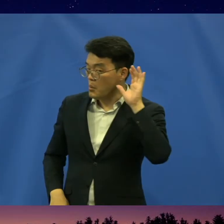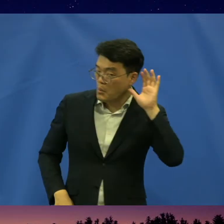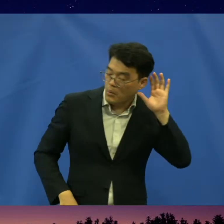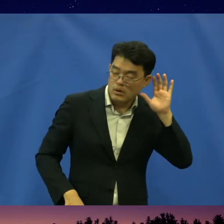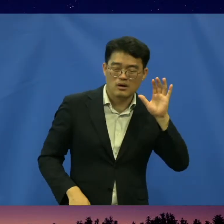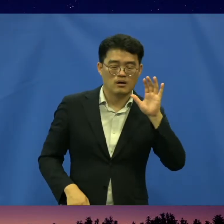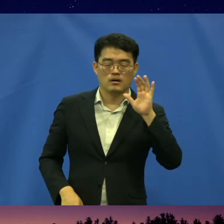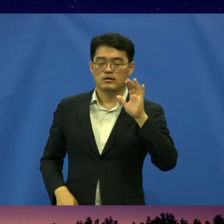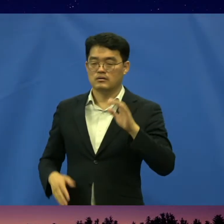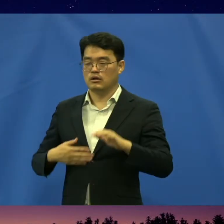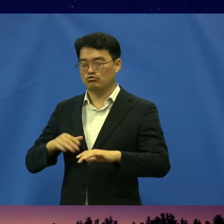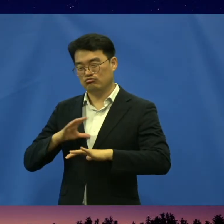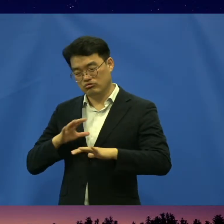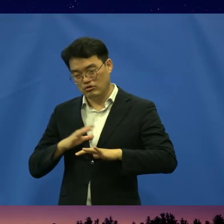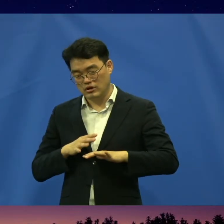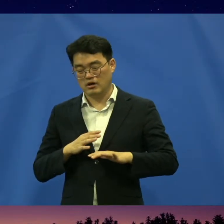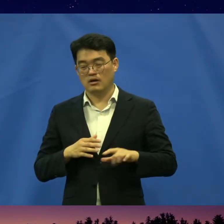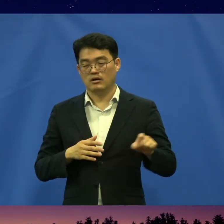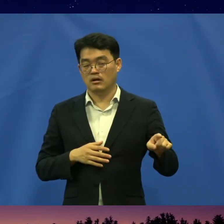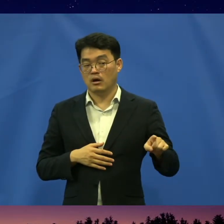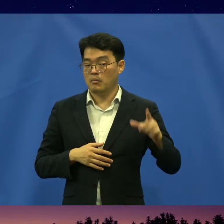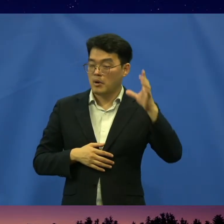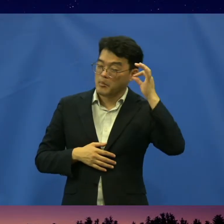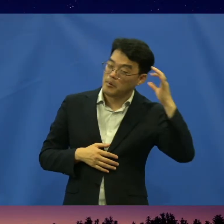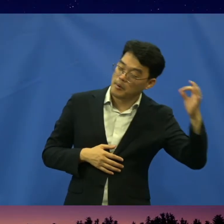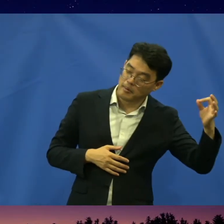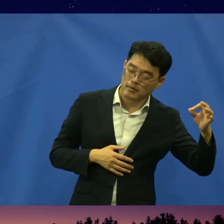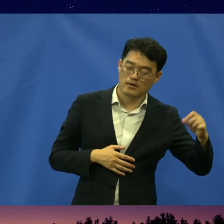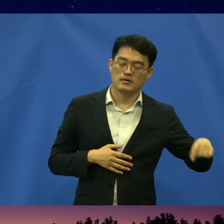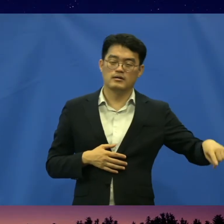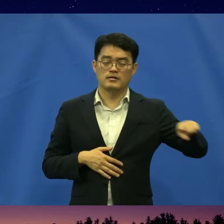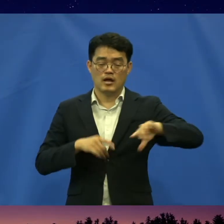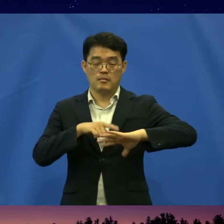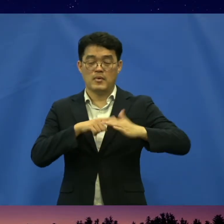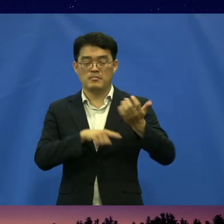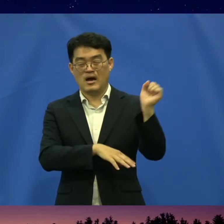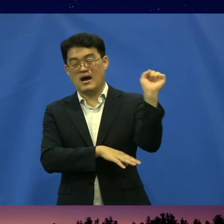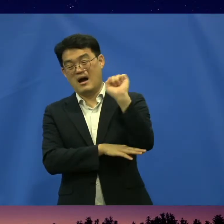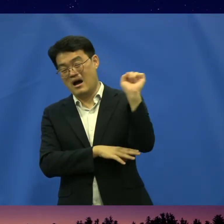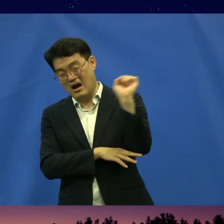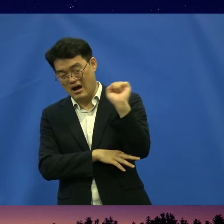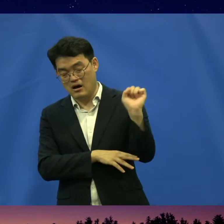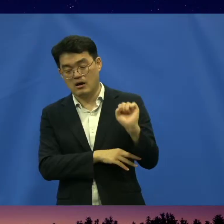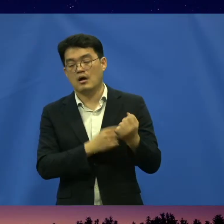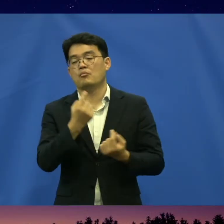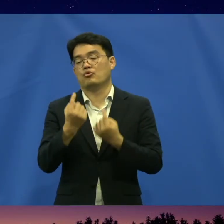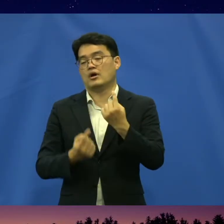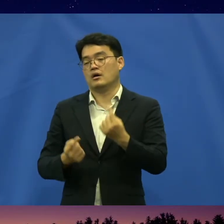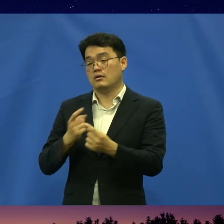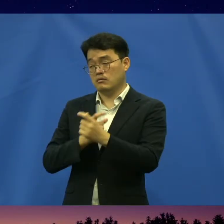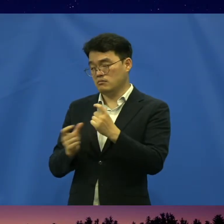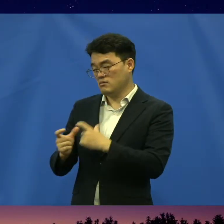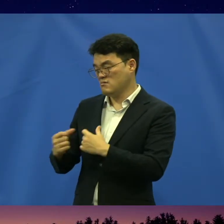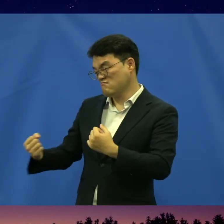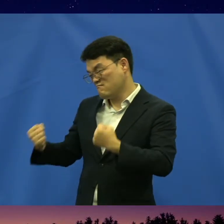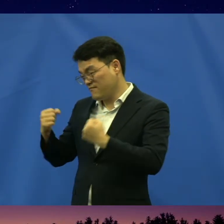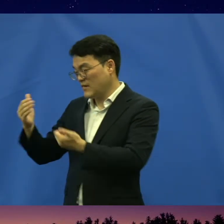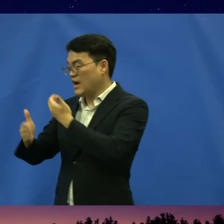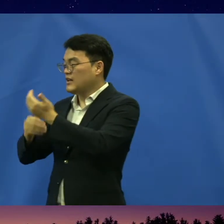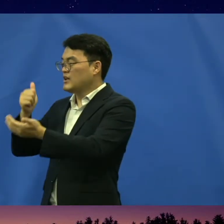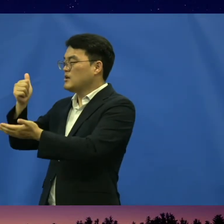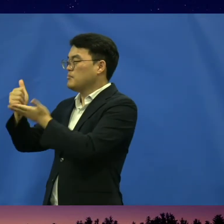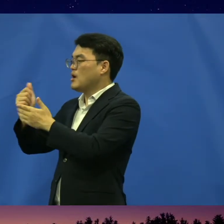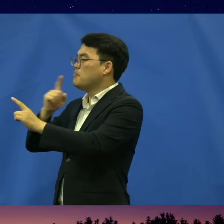감정을 요동치게 했던 것들, 적의 비난들로 인하여 내 마음을 흔들어 놨던 것들보다 더 강력한 하나님의 음성을